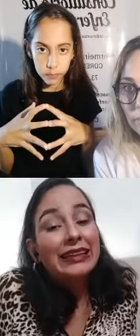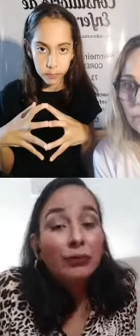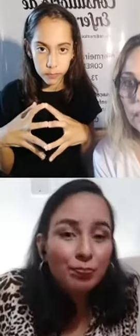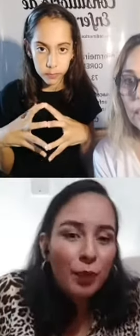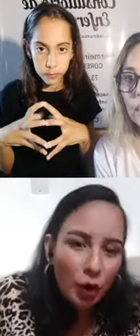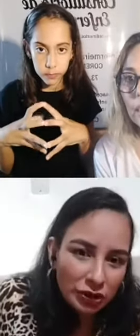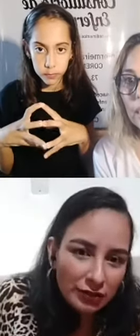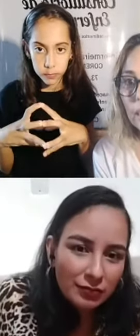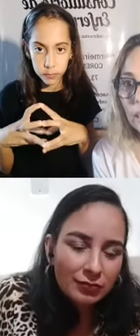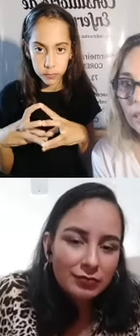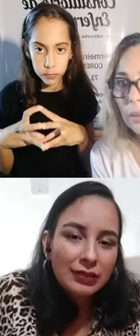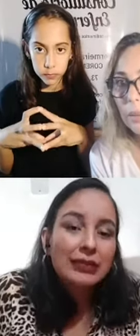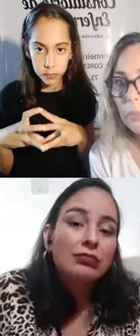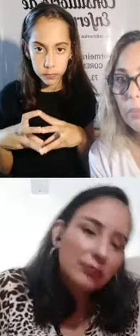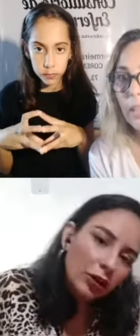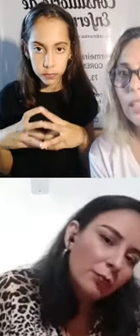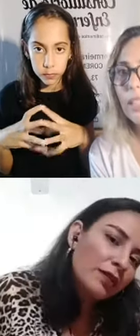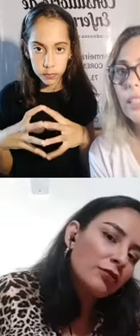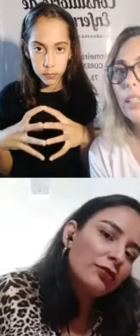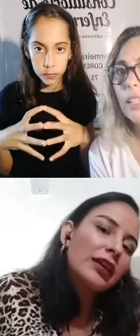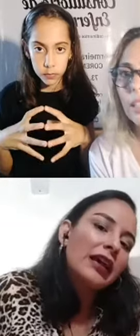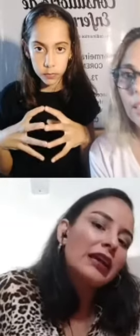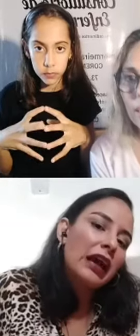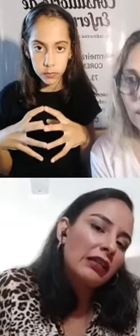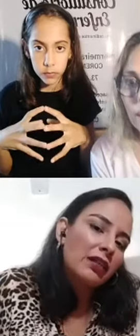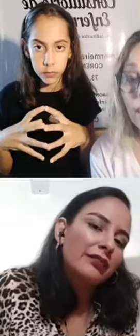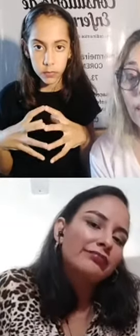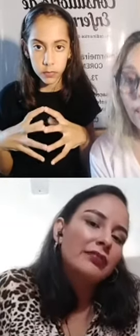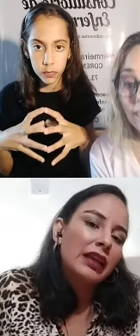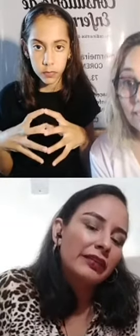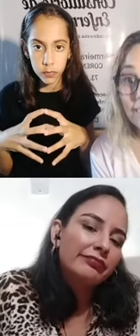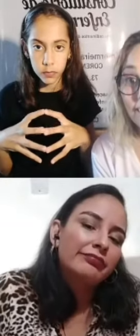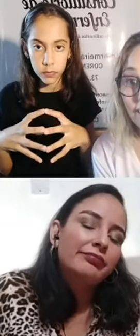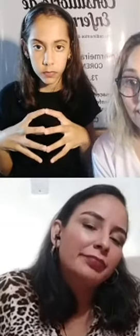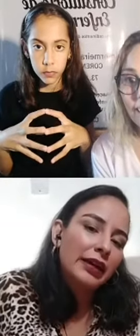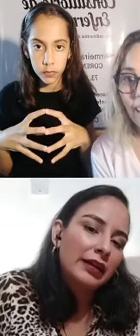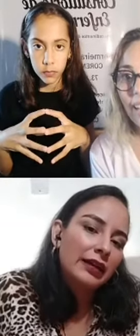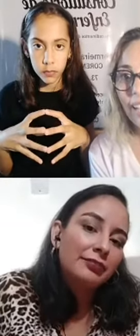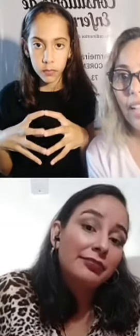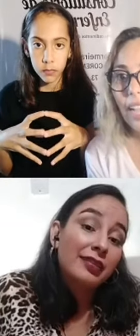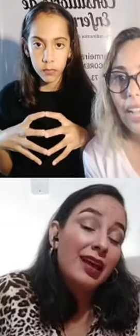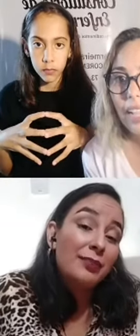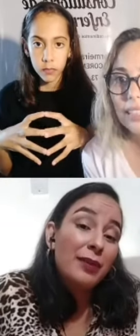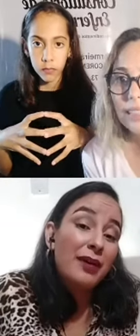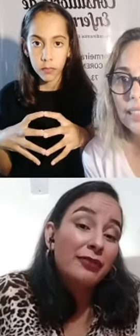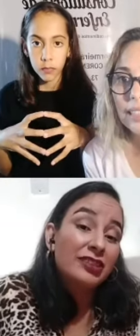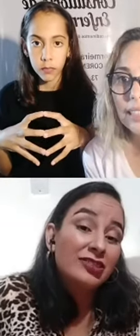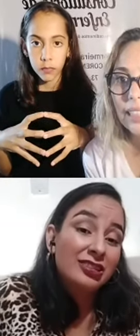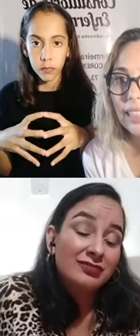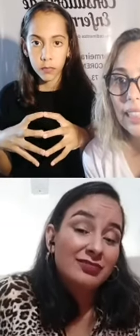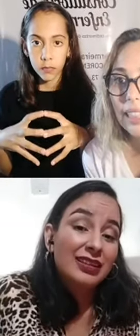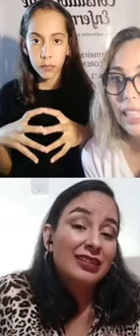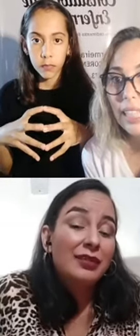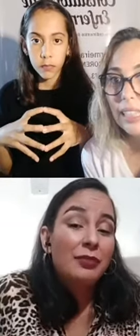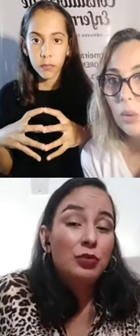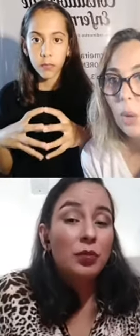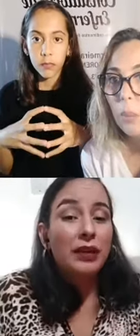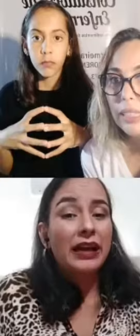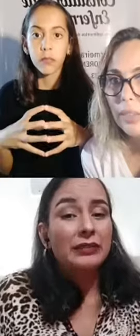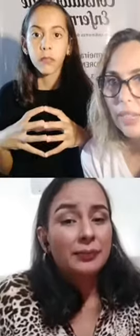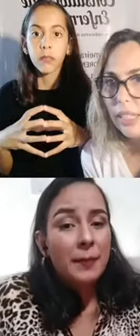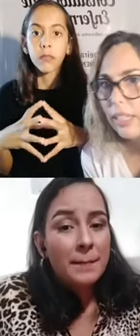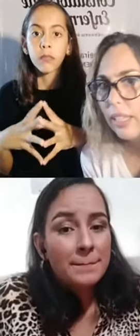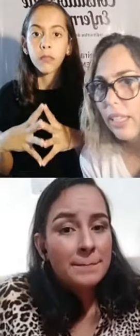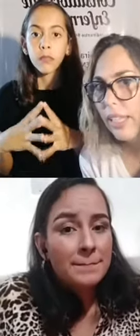quem não pode, que não tem opção de ficar em casa, né, para sair, para ir para a festa. Né? É muito